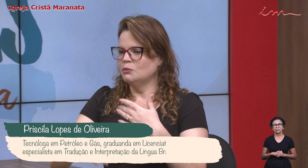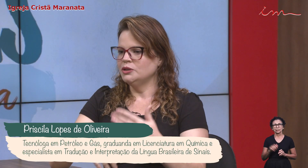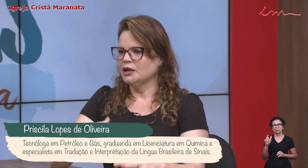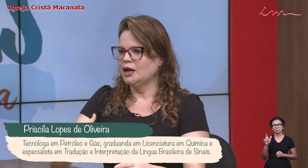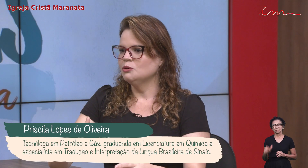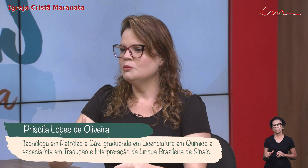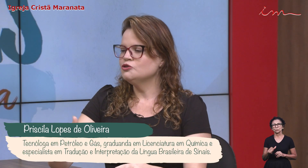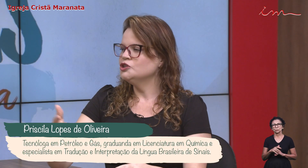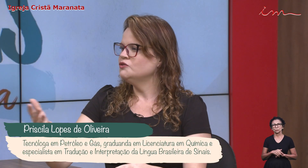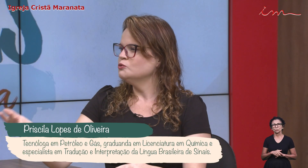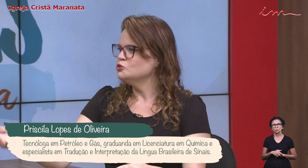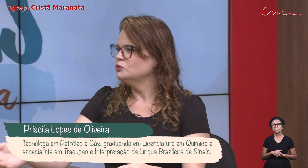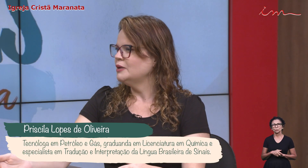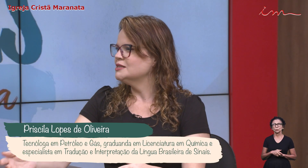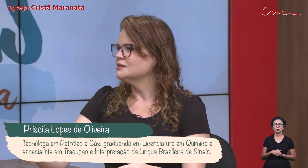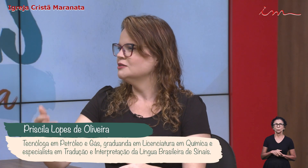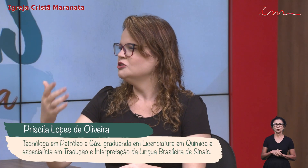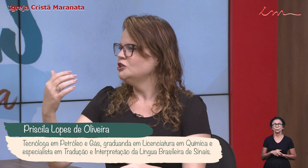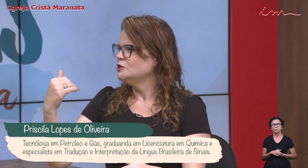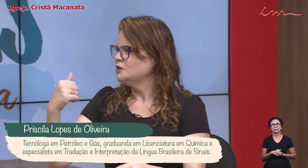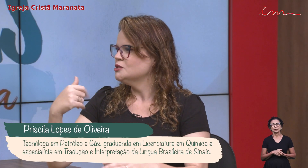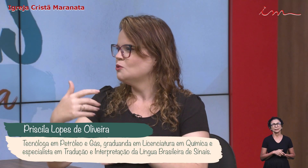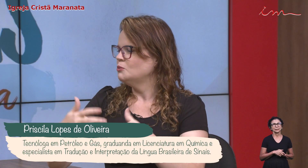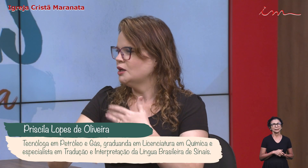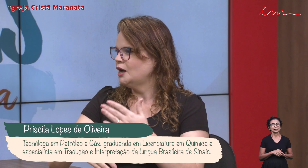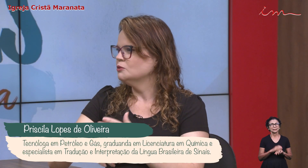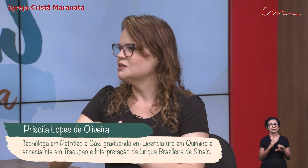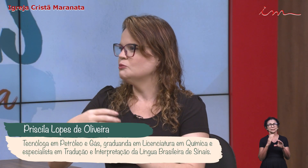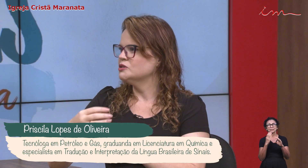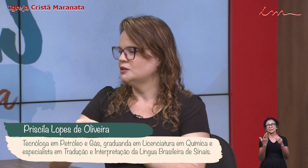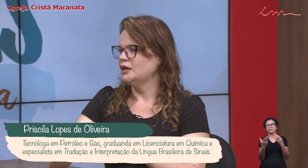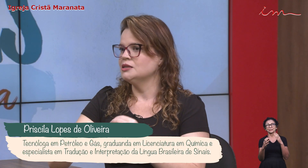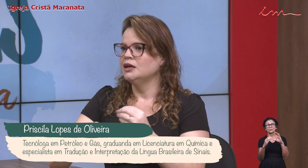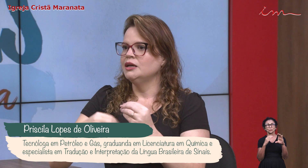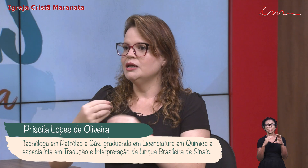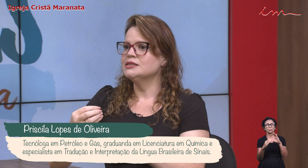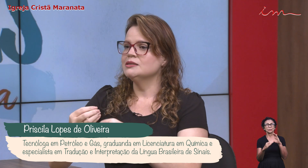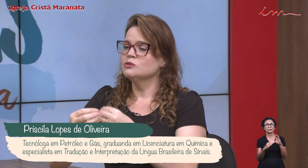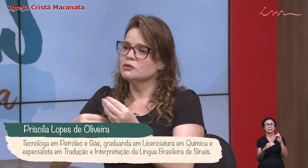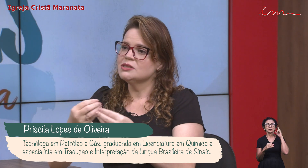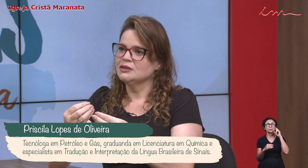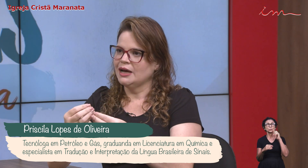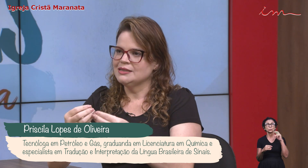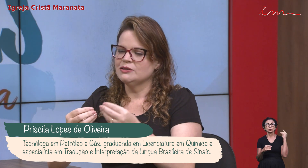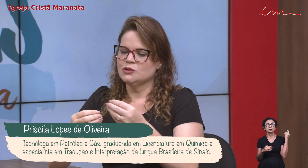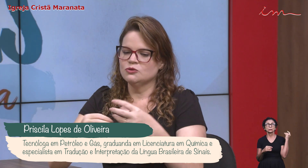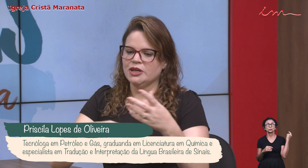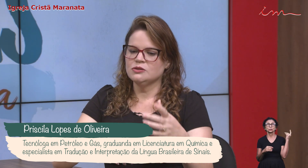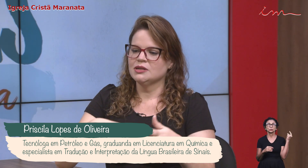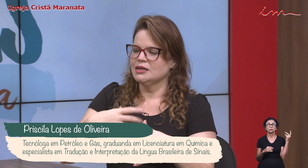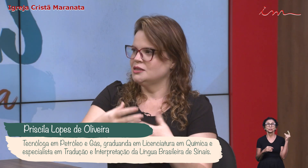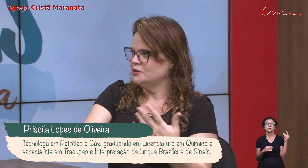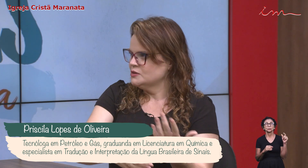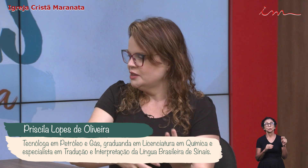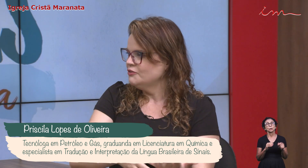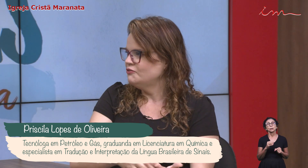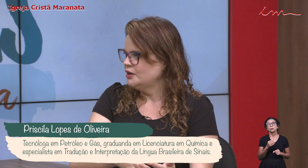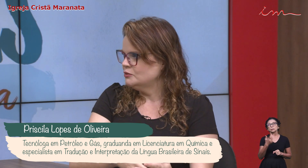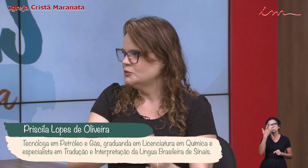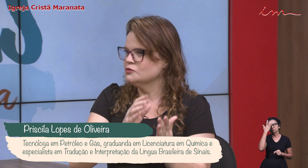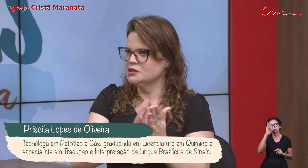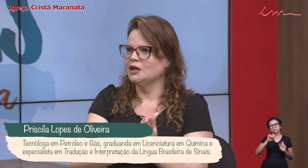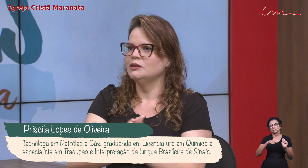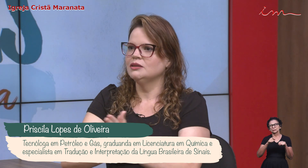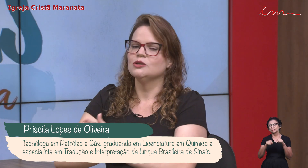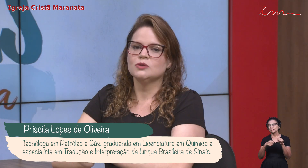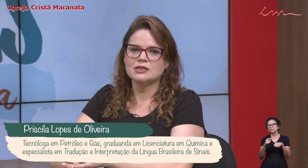se comunicar. Normalmente, quando a gente vê um surdo mais antigo, tenta se comunicar, não sabe os sinais. E eles não são sinais, são gestos caseiros que é